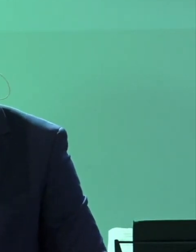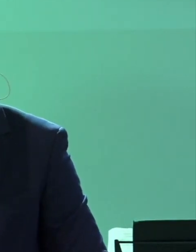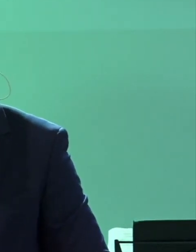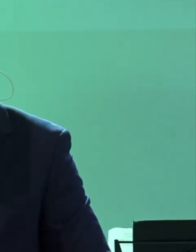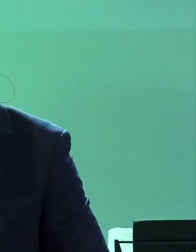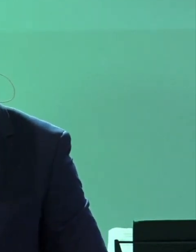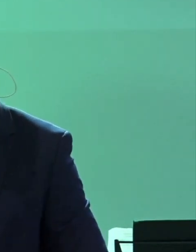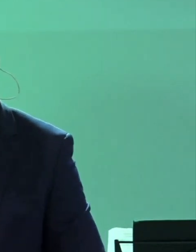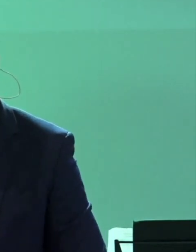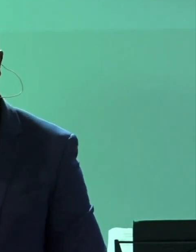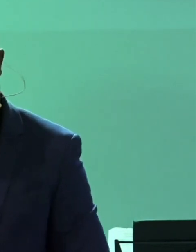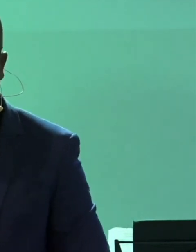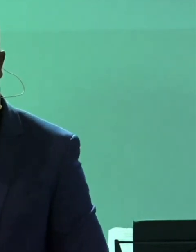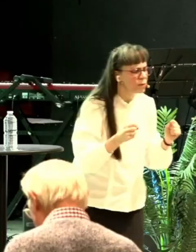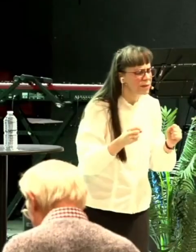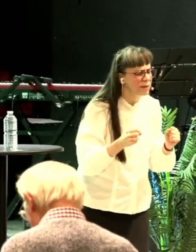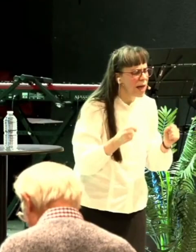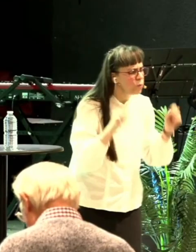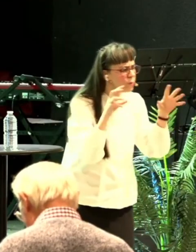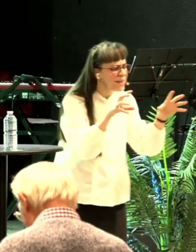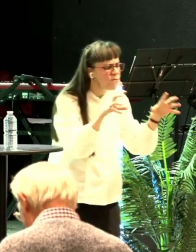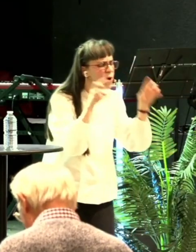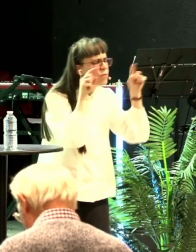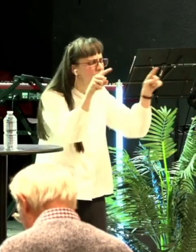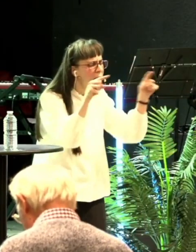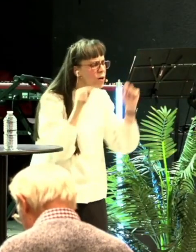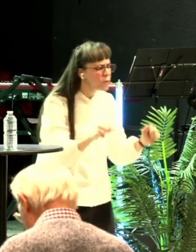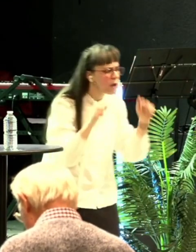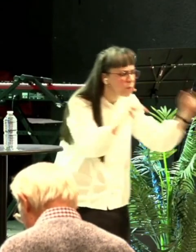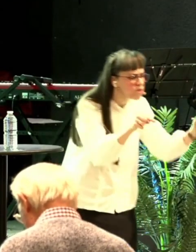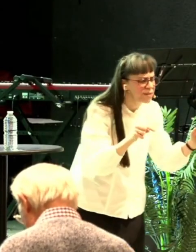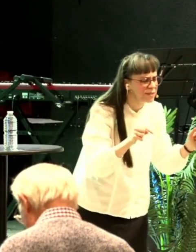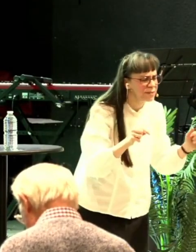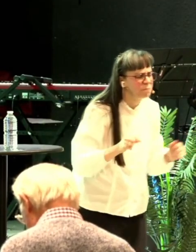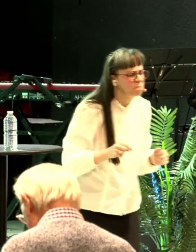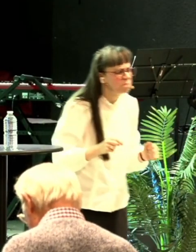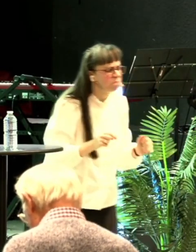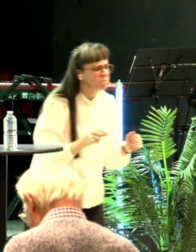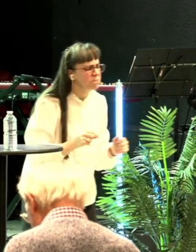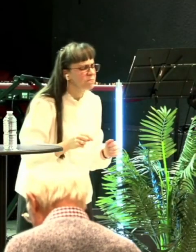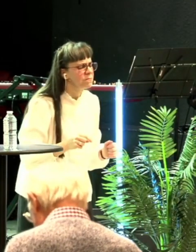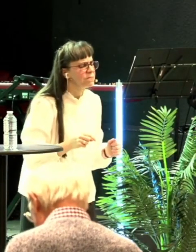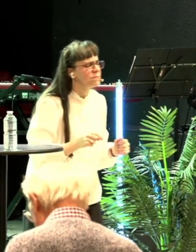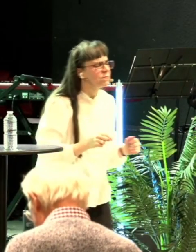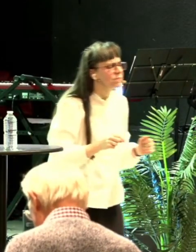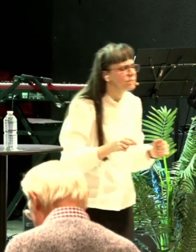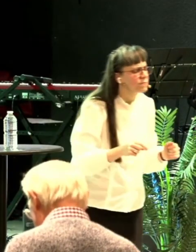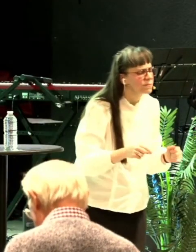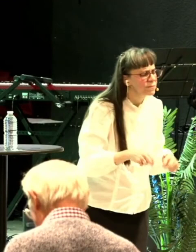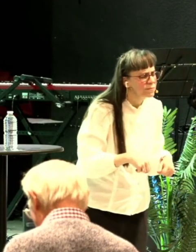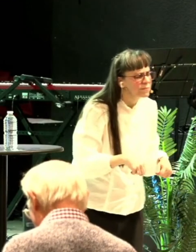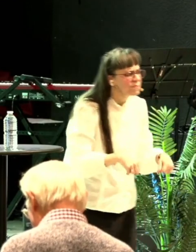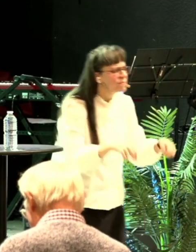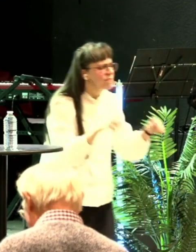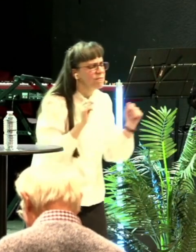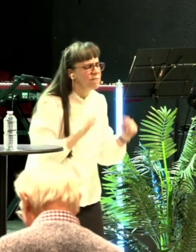nous croyons que tu as la puissance pour l'accomplir. And we believe you have the power to accomplish. Nous croyons que tu as l'autorité pour accomplir